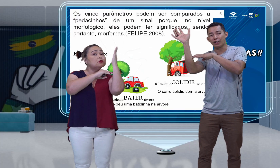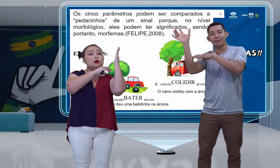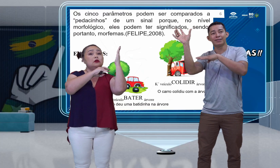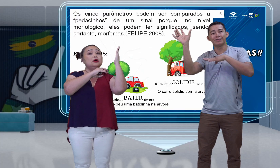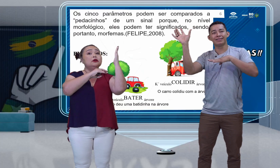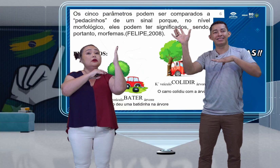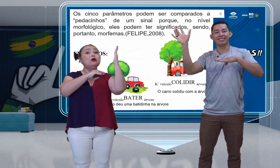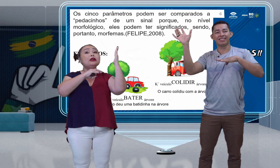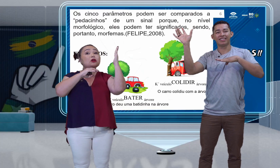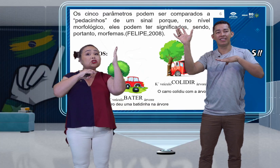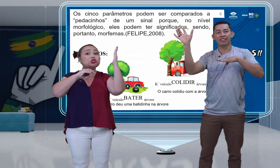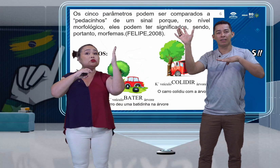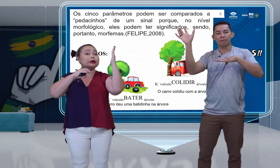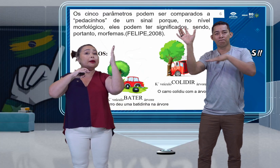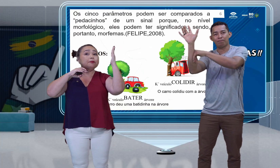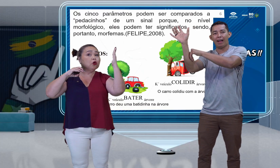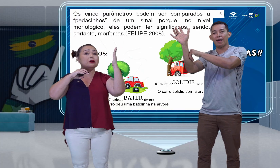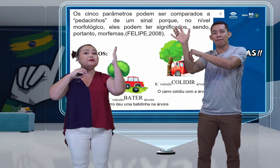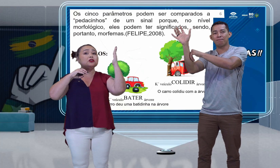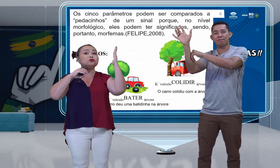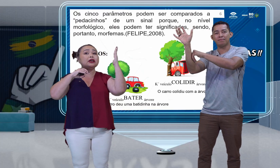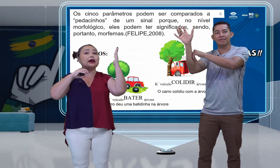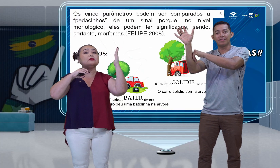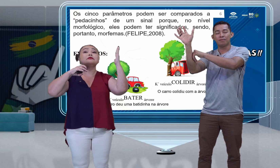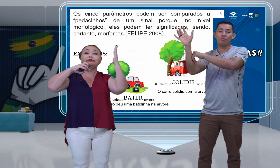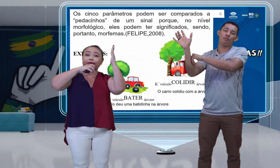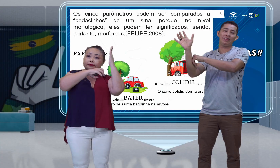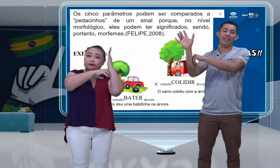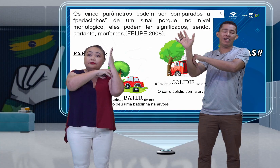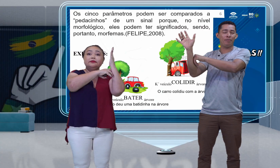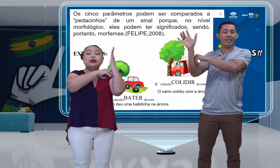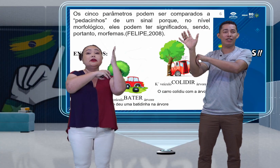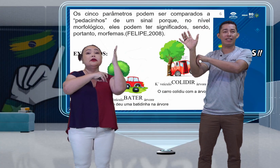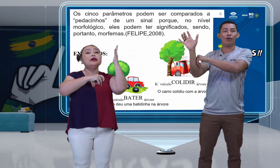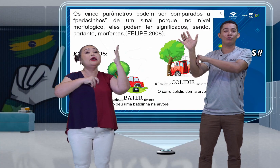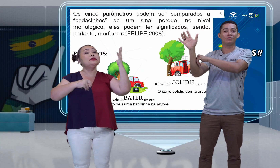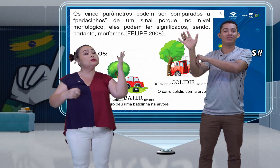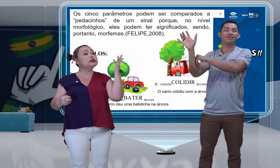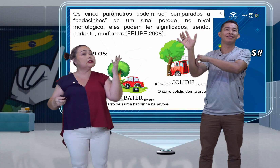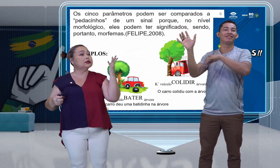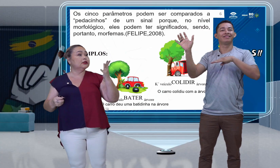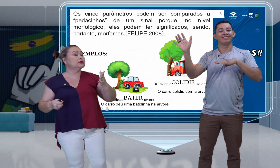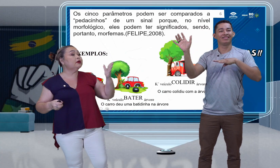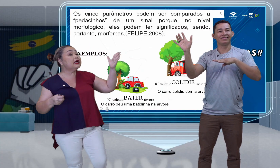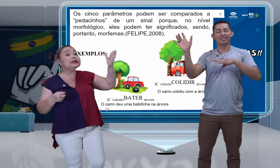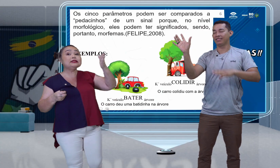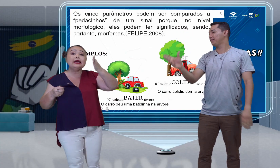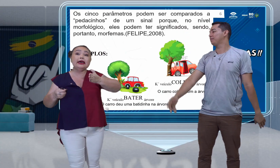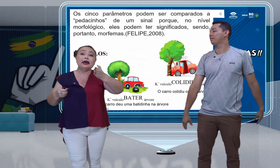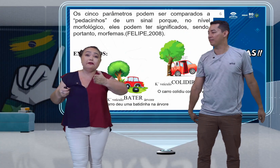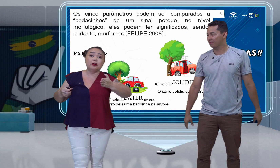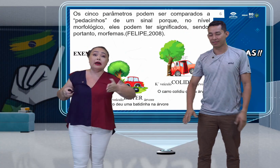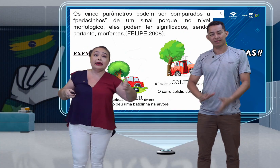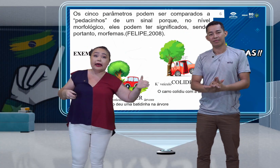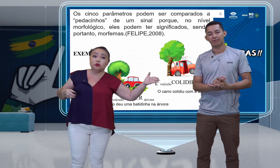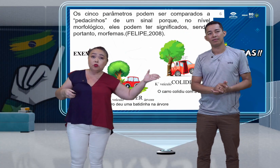Só. Agora colidiu, acabou com a frente do carro. PT, perda total. É isso aí. Então essa é a forma